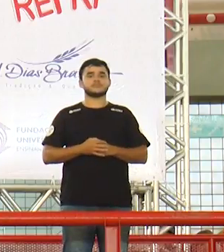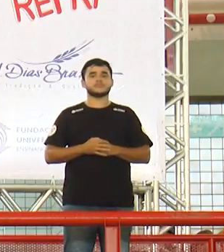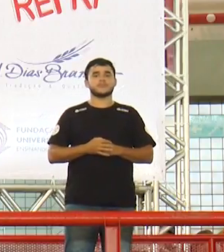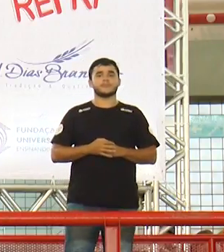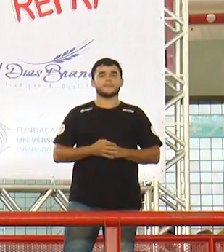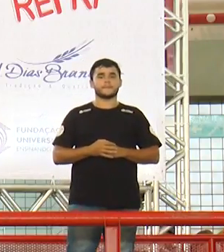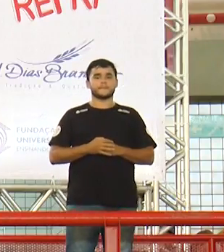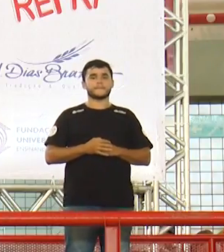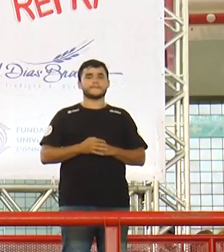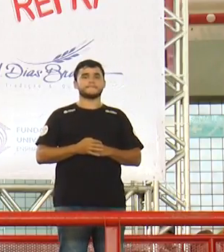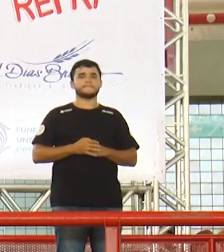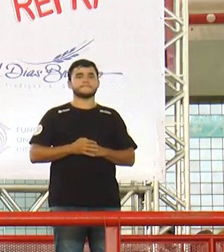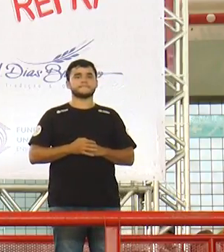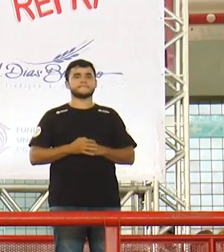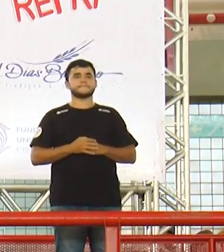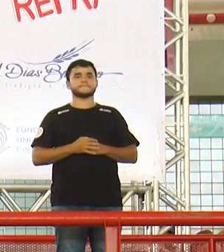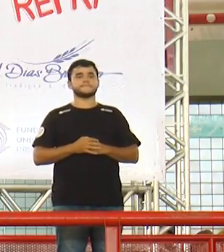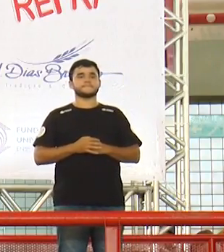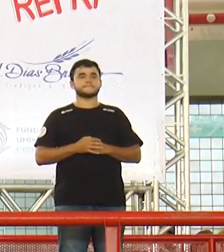Só um pouquinho.